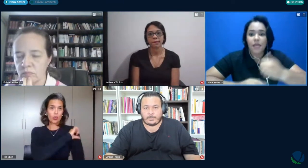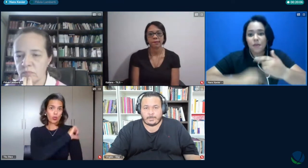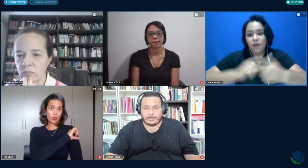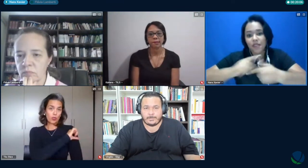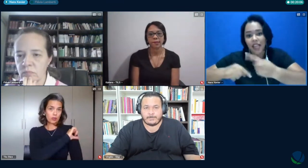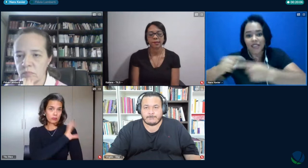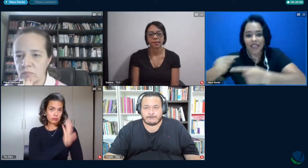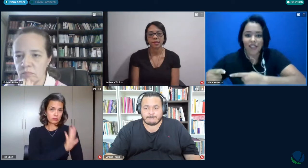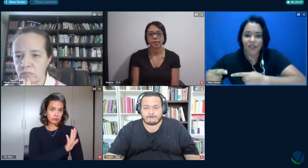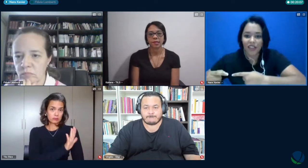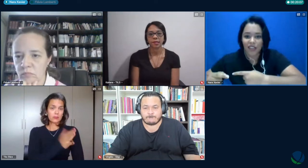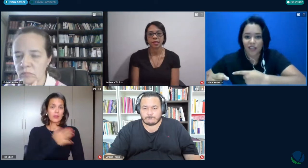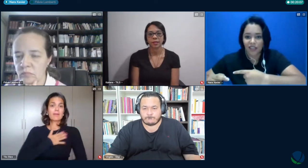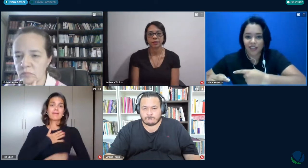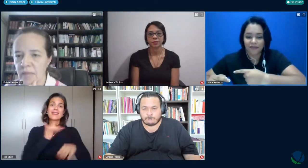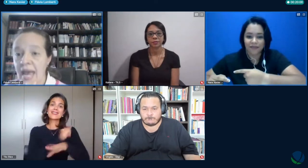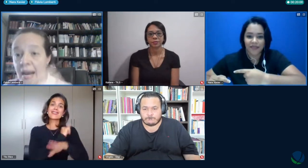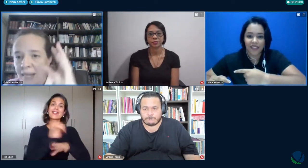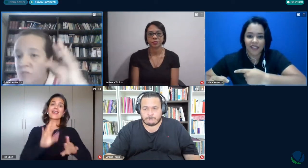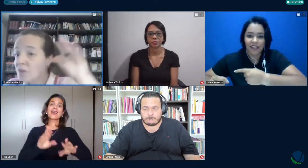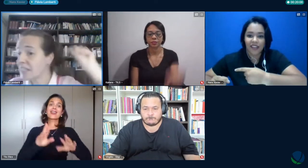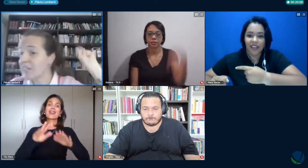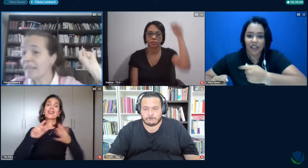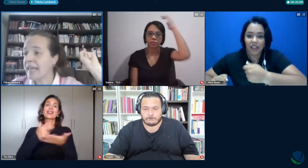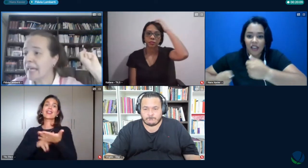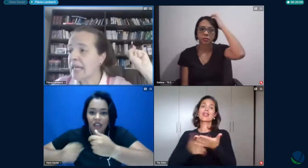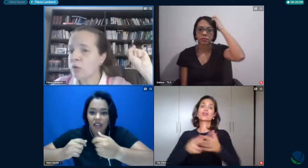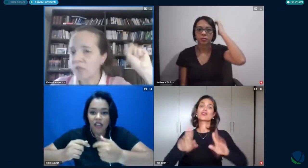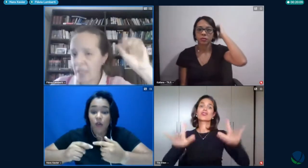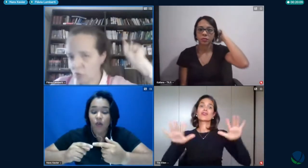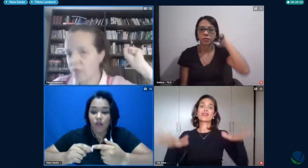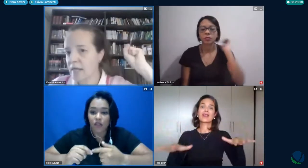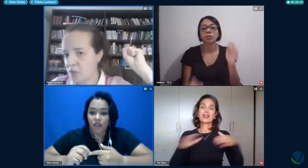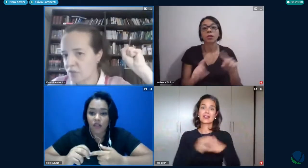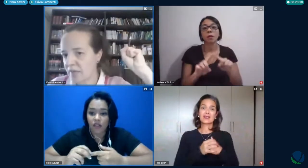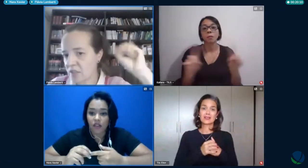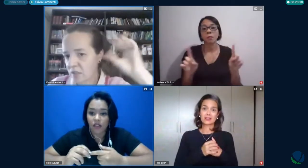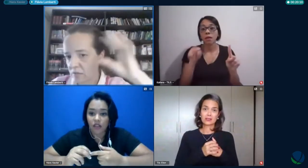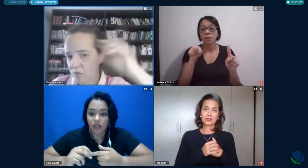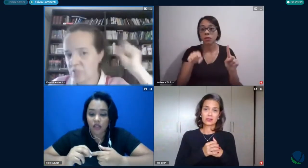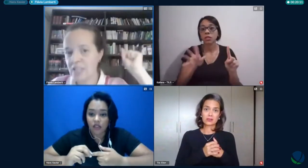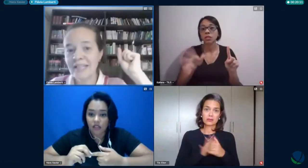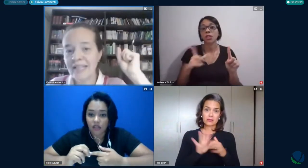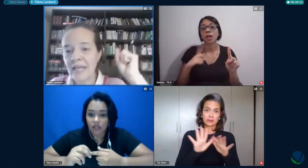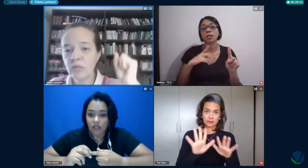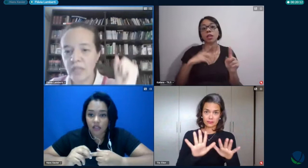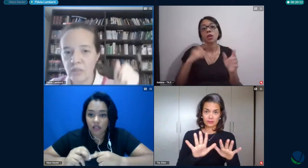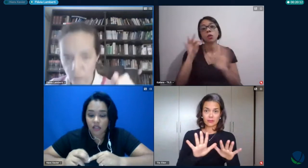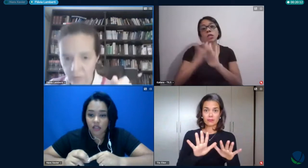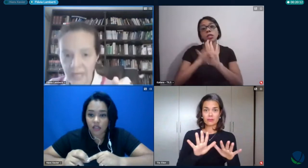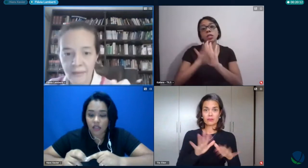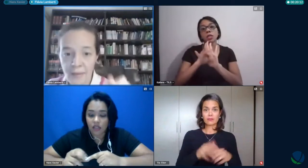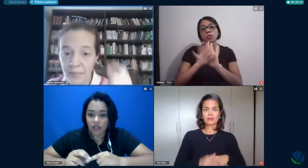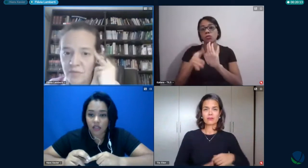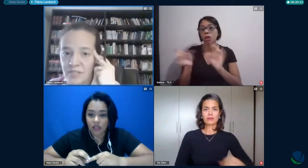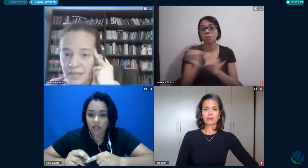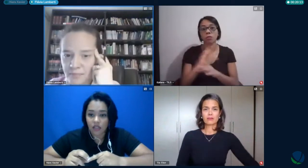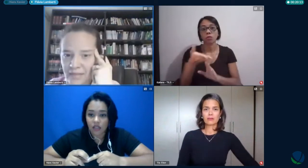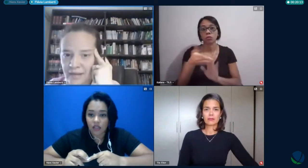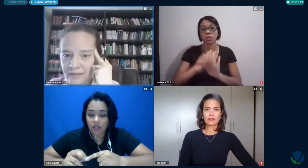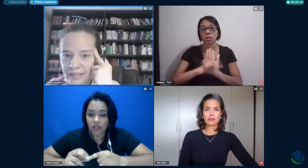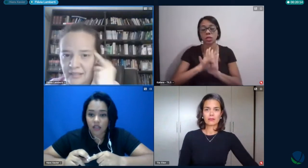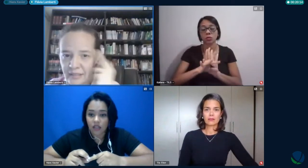a minha abordagem seria diferente. Mas você já tem o texto antes, veja. Você já tem o texto, não tem? É porque